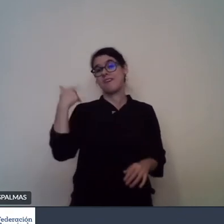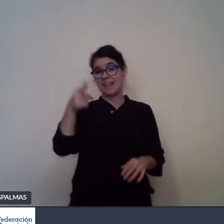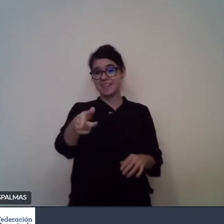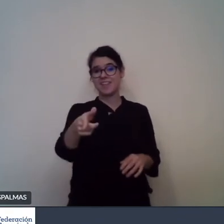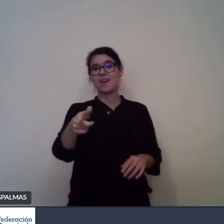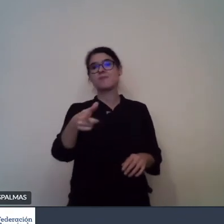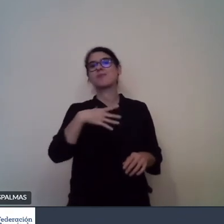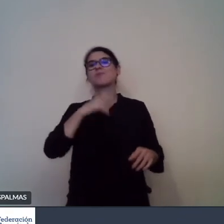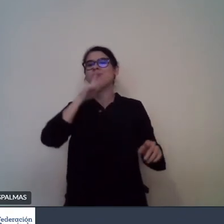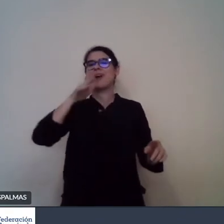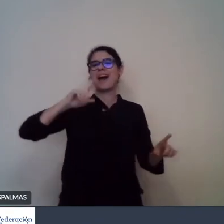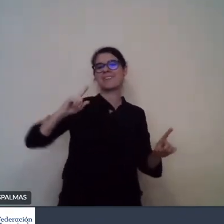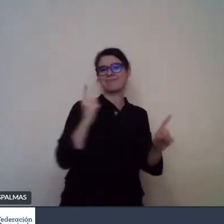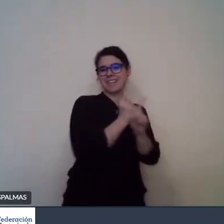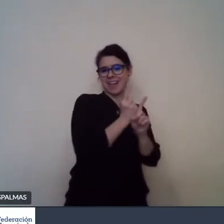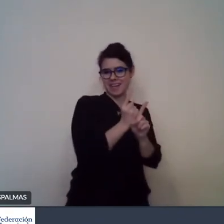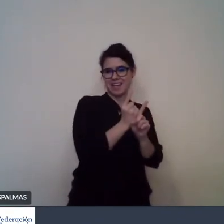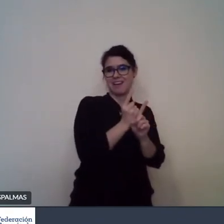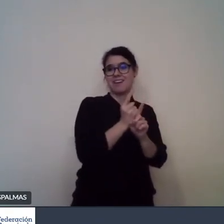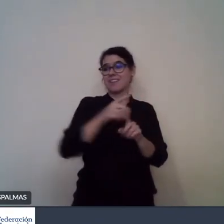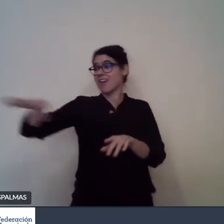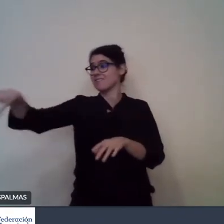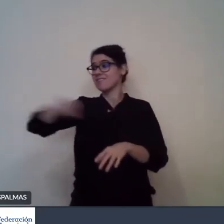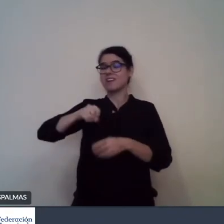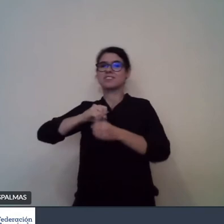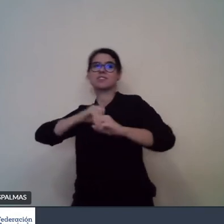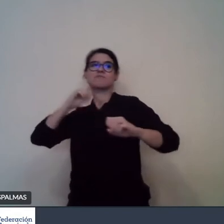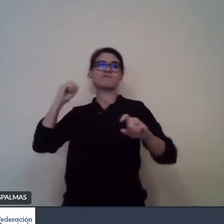es decir, recibir y atacar sobre bote izquierdo.